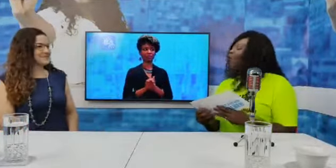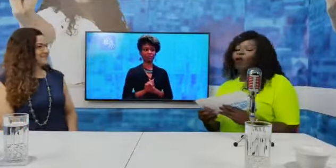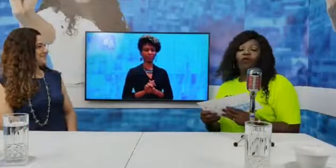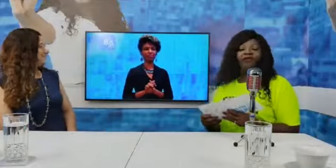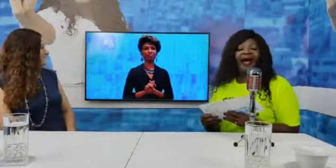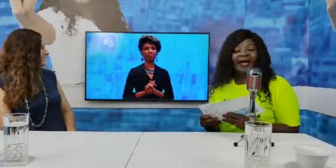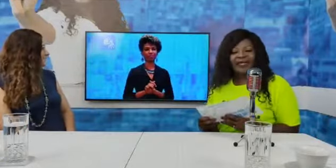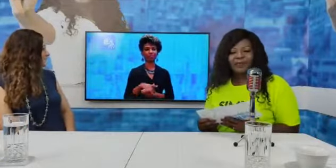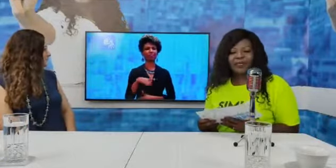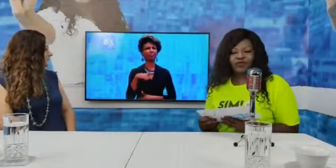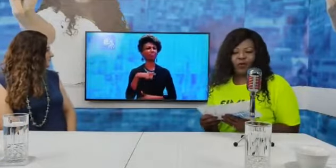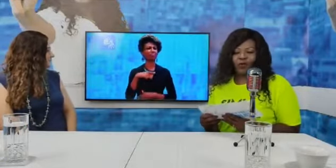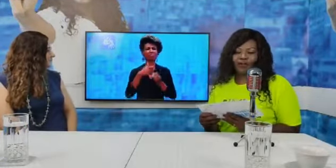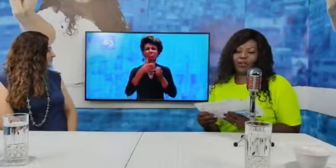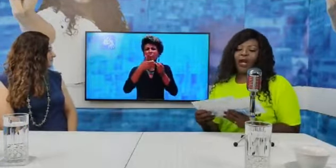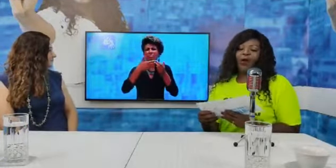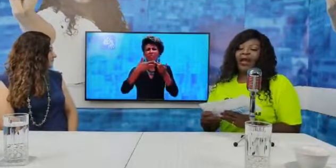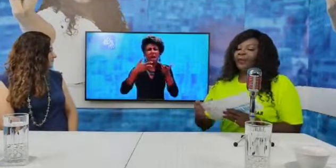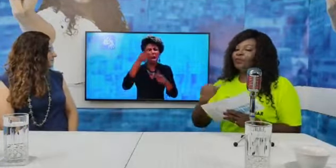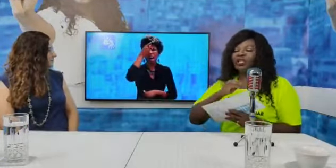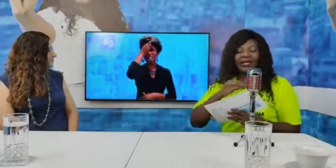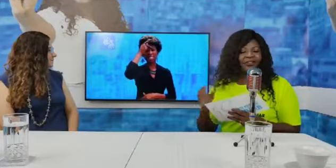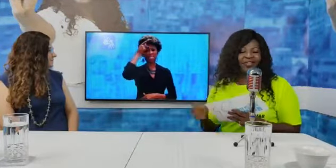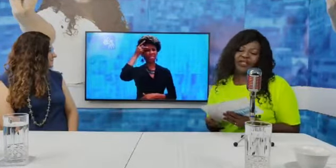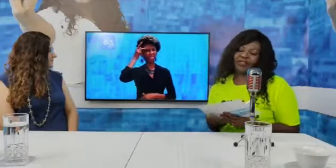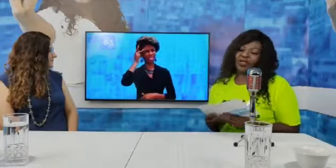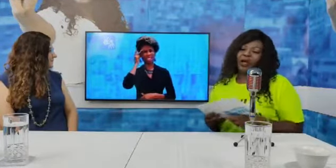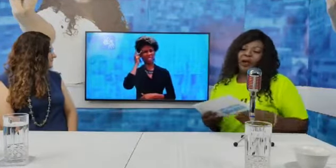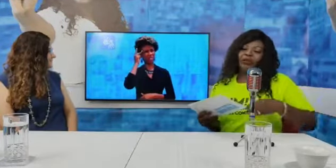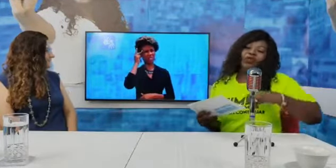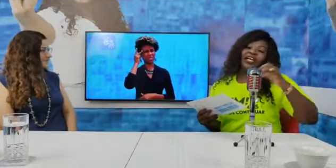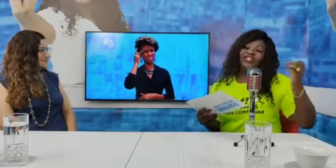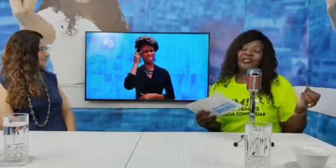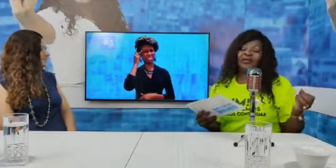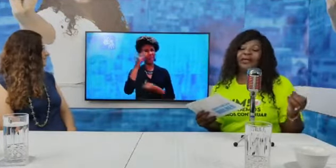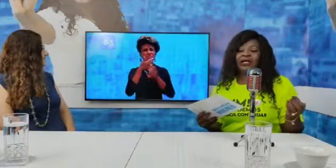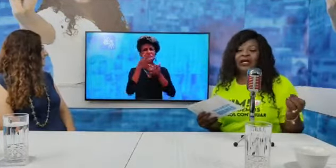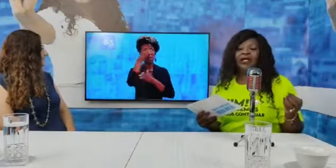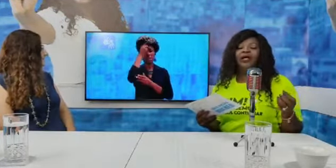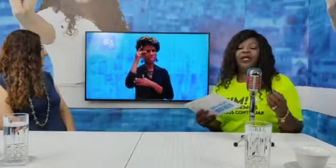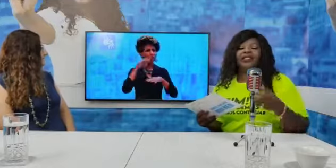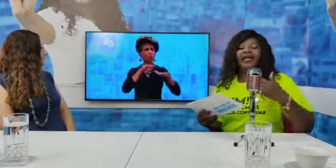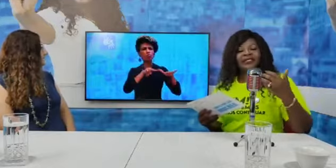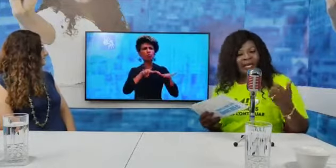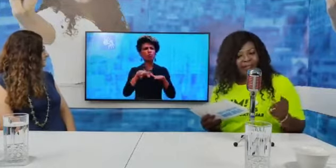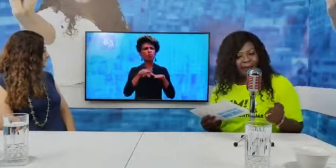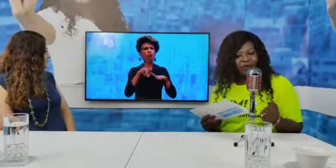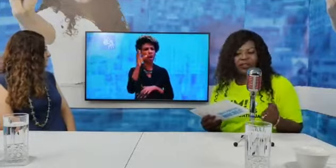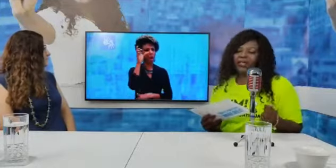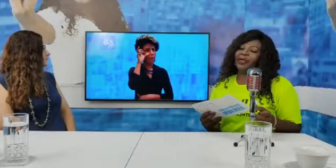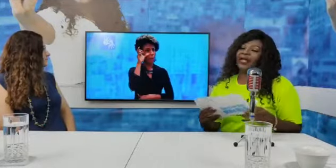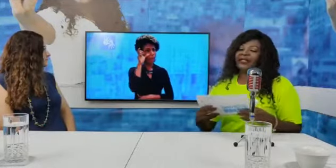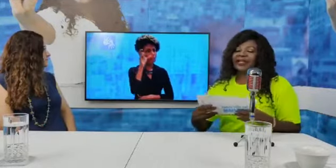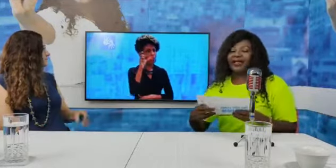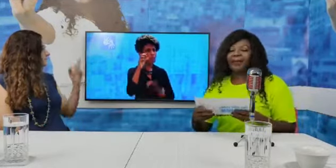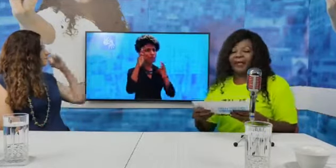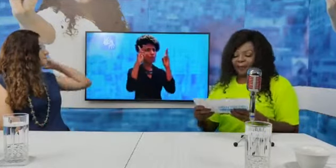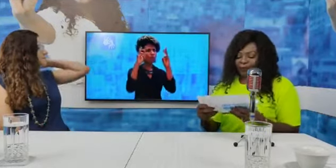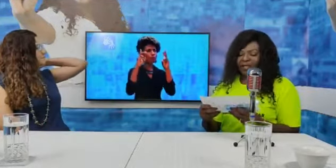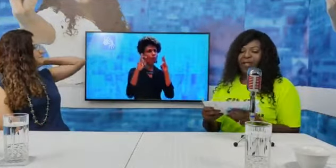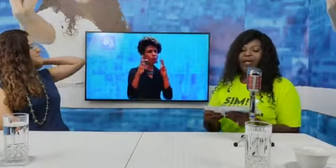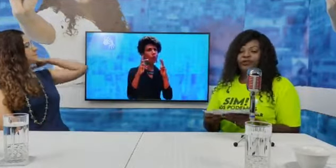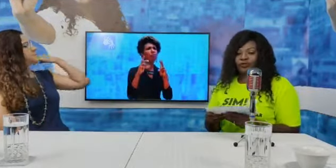mexeu com várias pessoas, muita gente durante a semana interessada pelo tema,